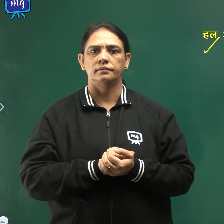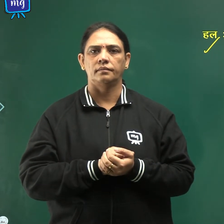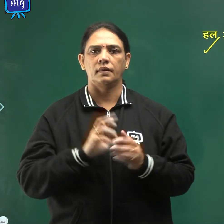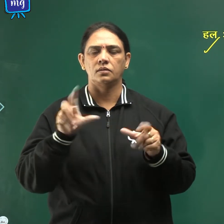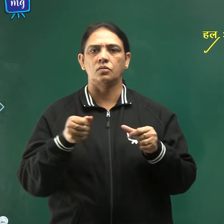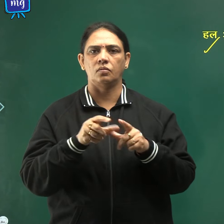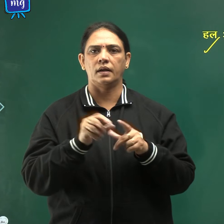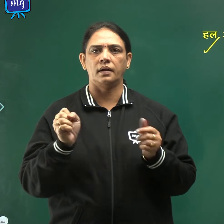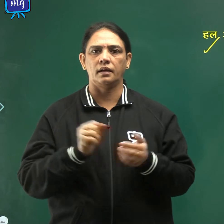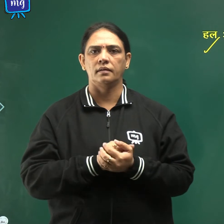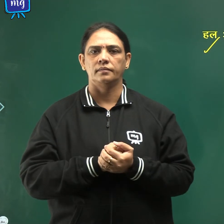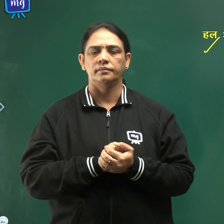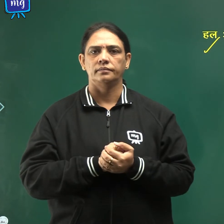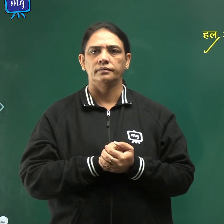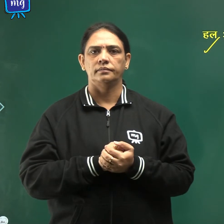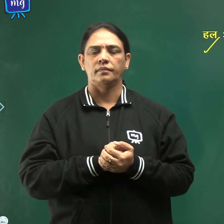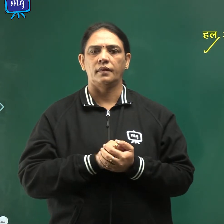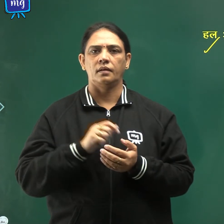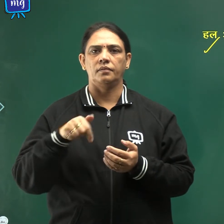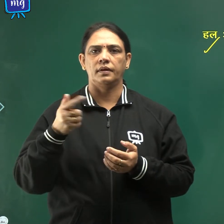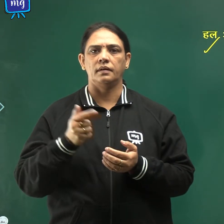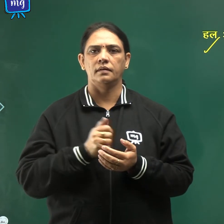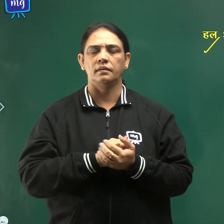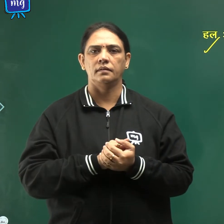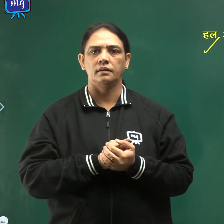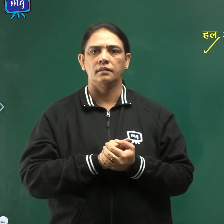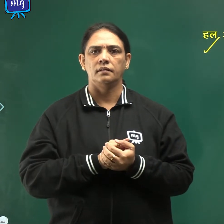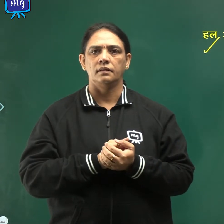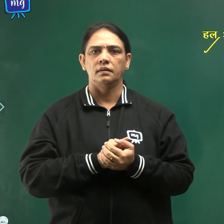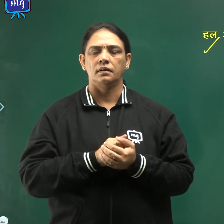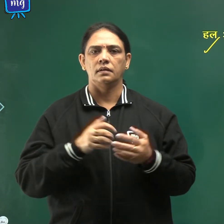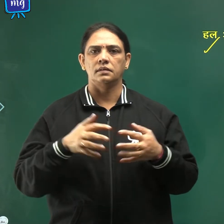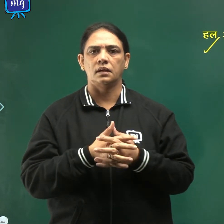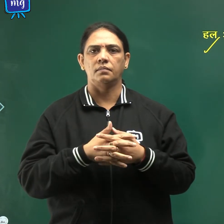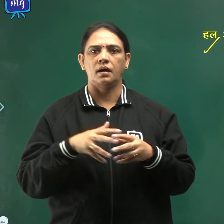ज्ञात कर लेंगे, फिर सिग्मा एफ एक्स